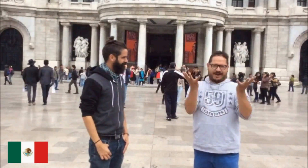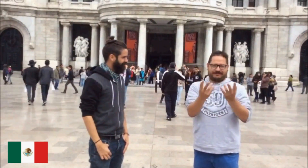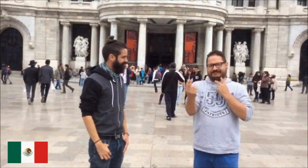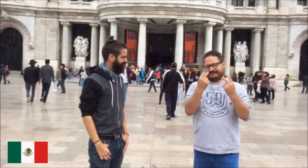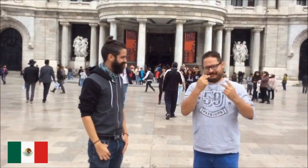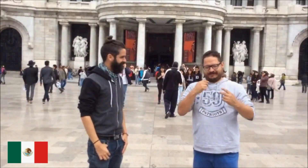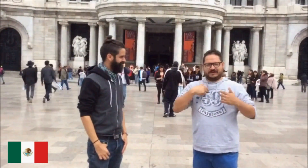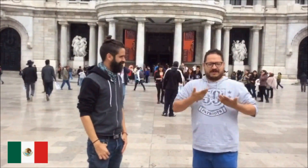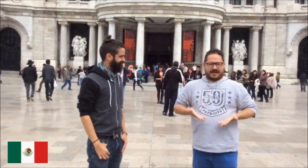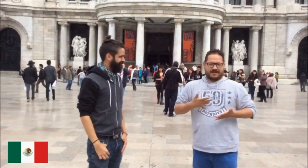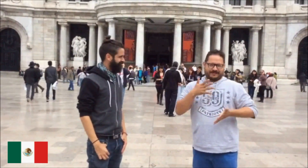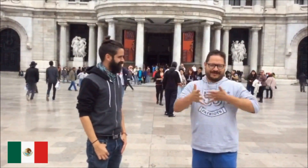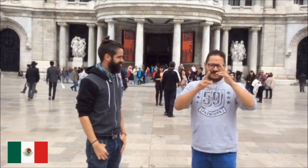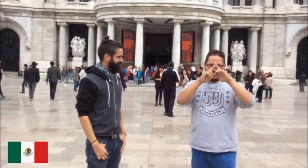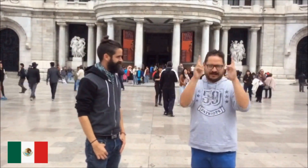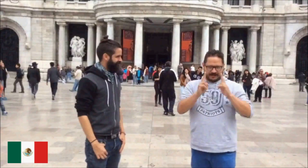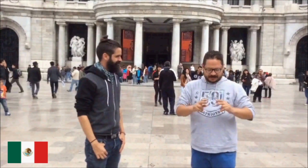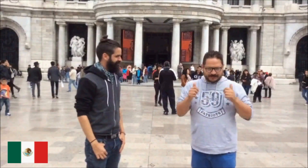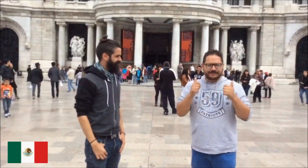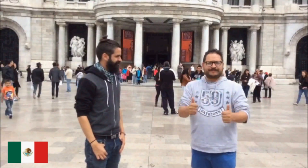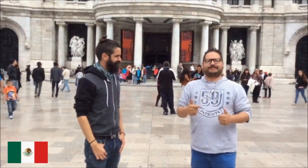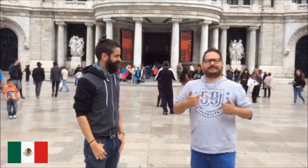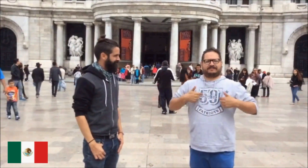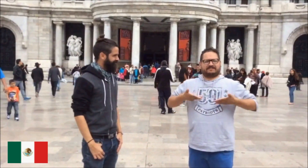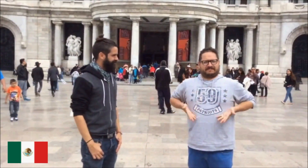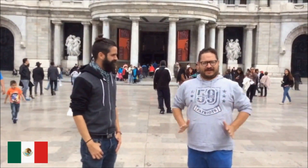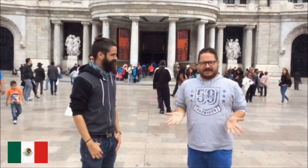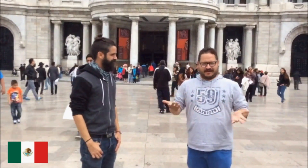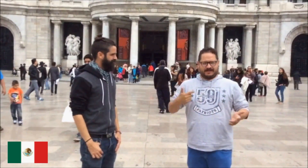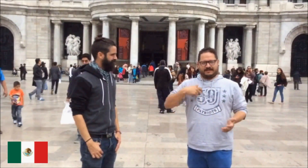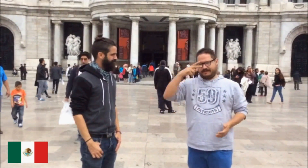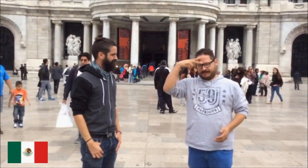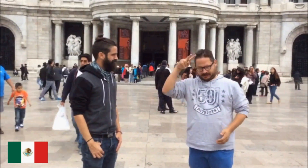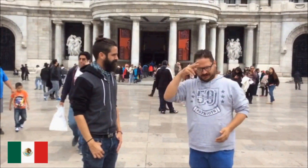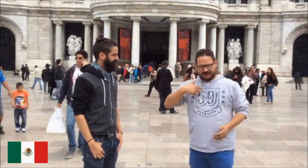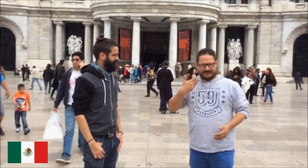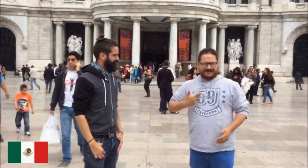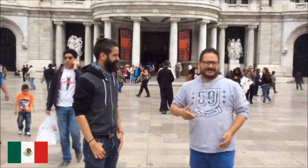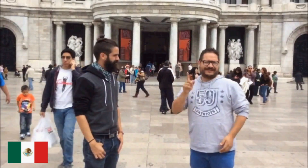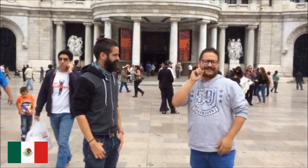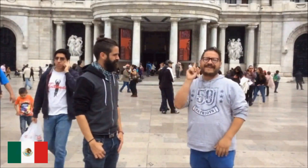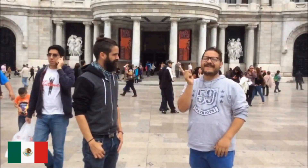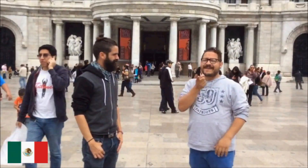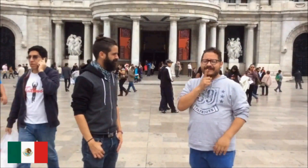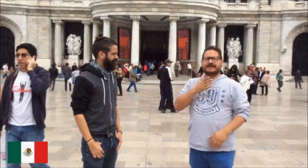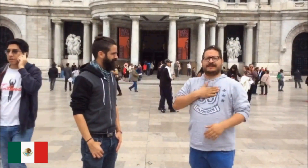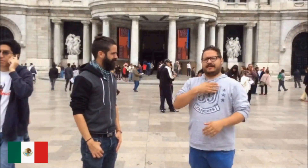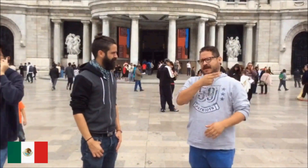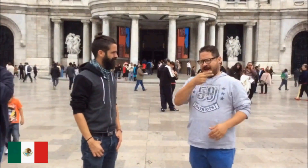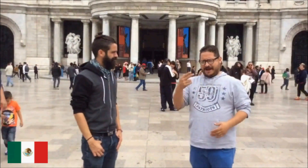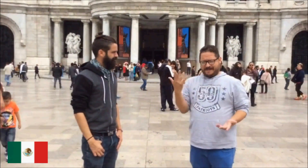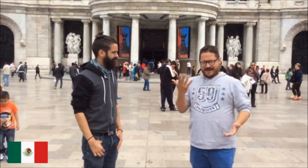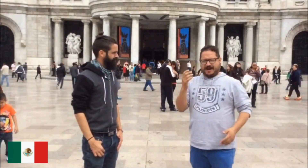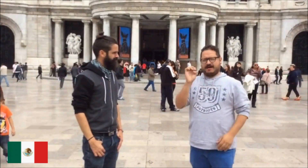monde, aux sourds français, aux sourds internationaux. Voilà, je suis sourd, je